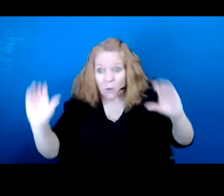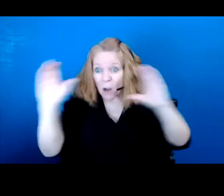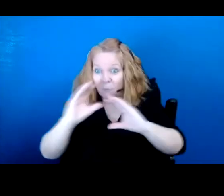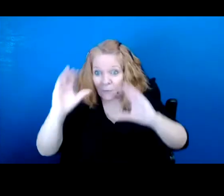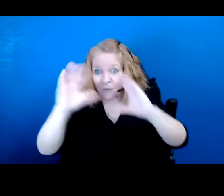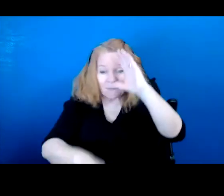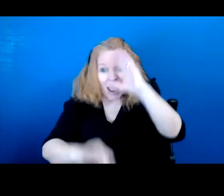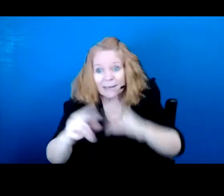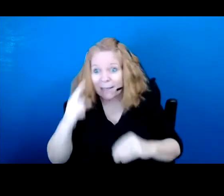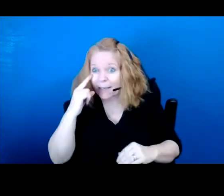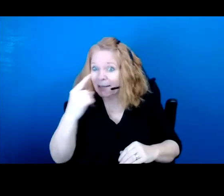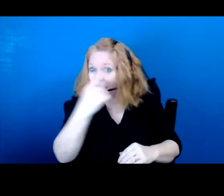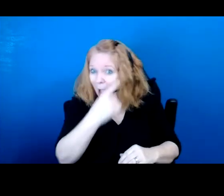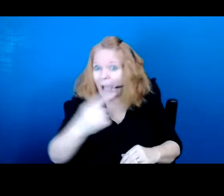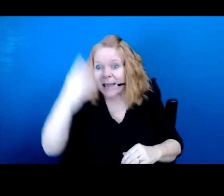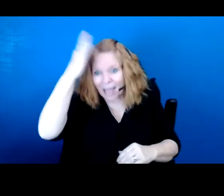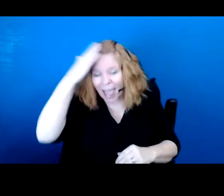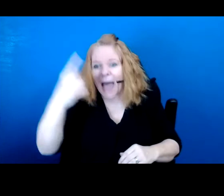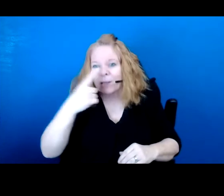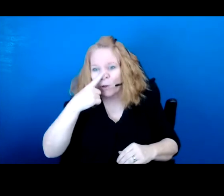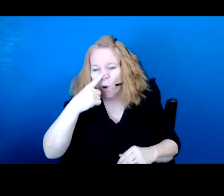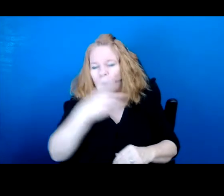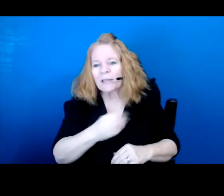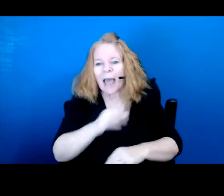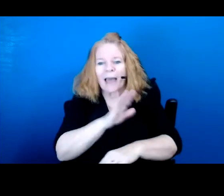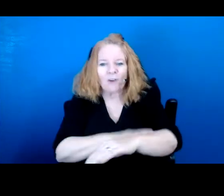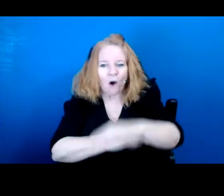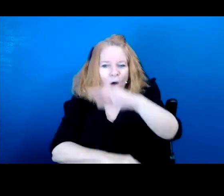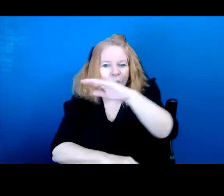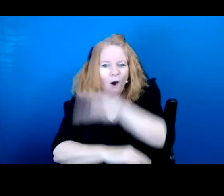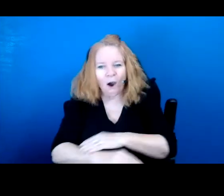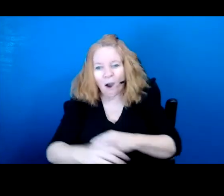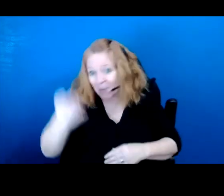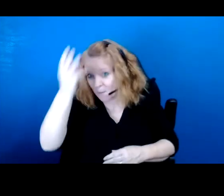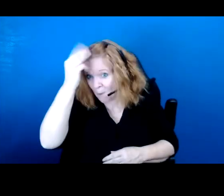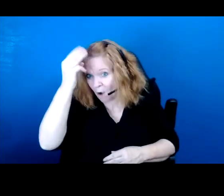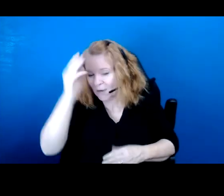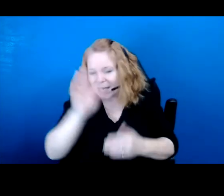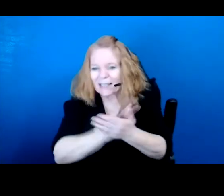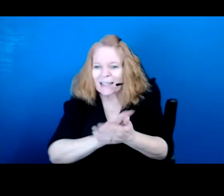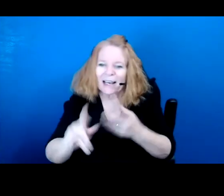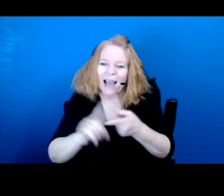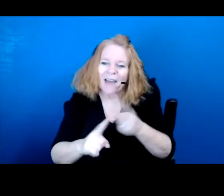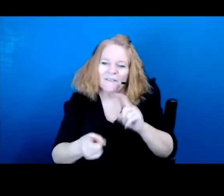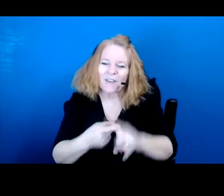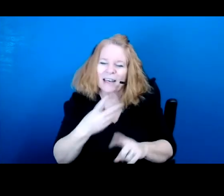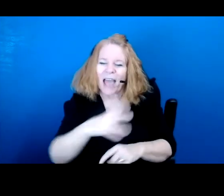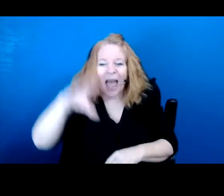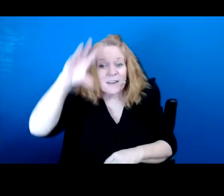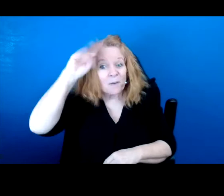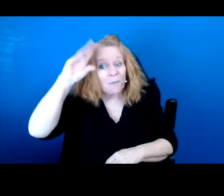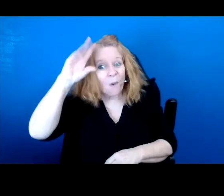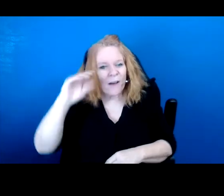aquí para ayudarle hoy a ayudarlo a buscar sus ojos nariz